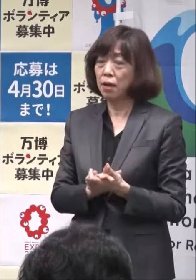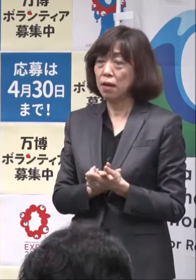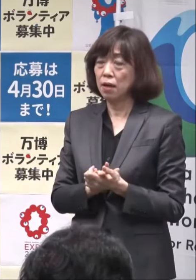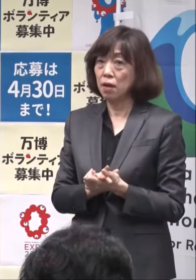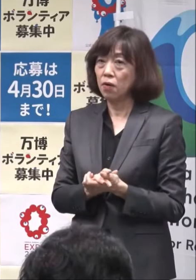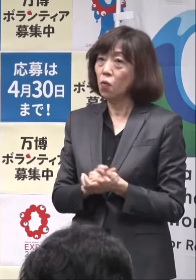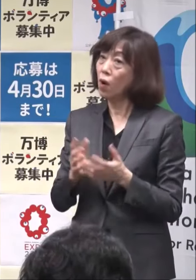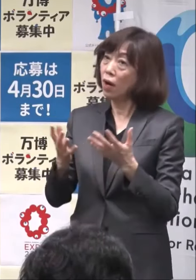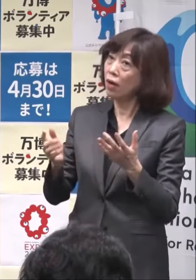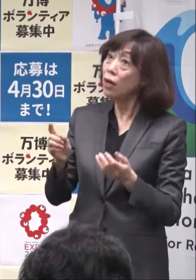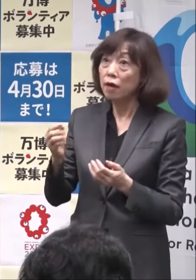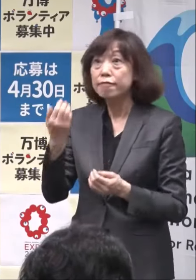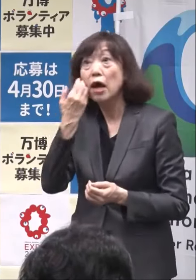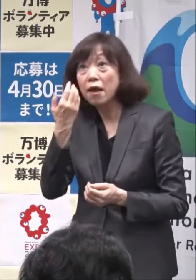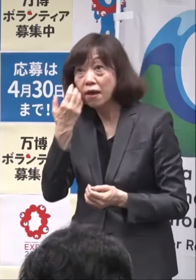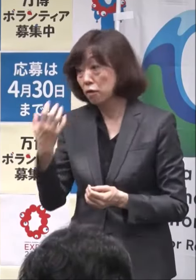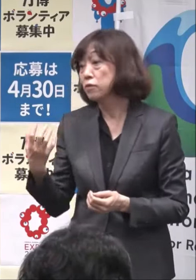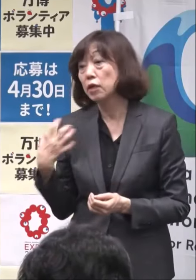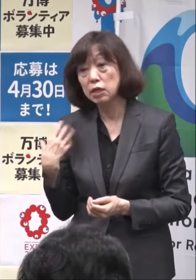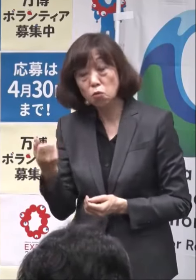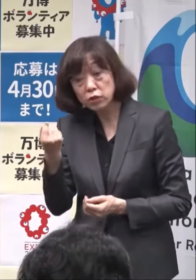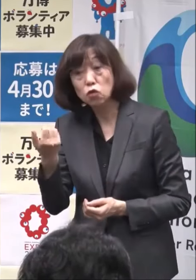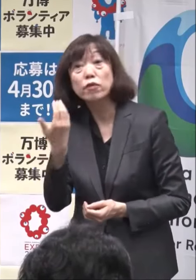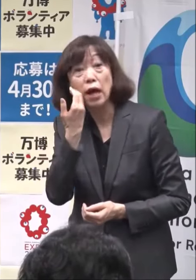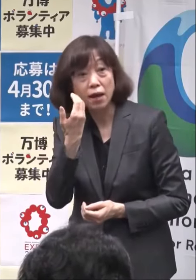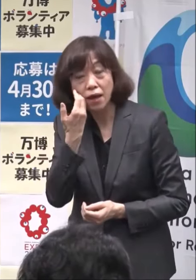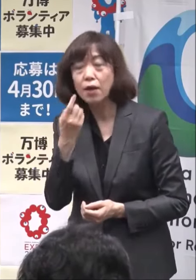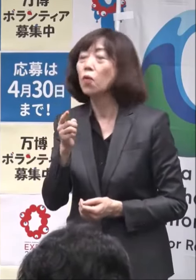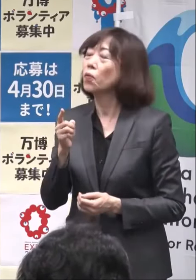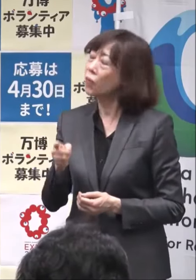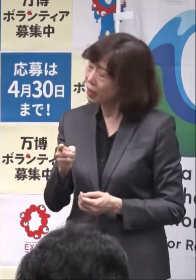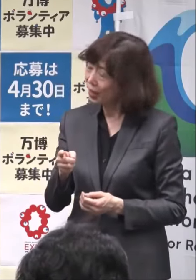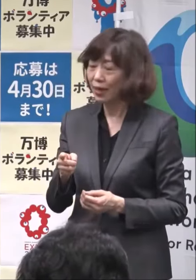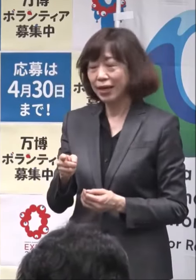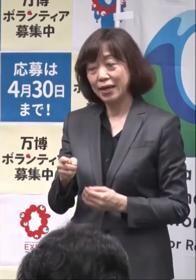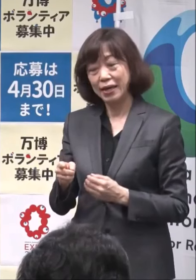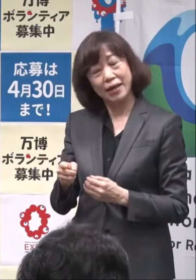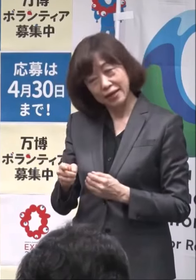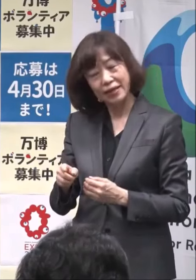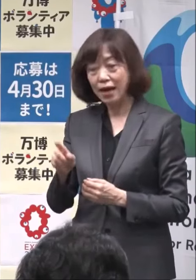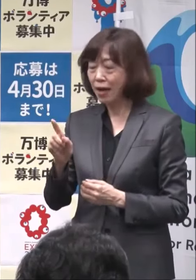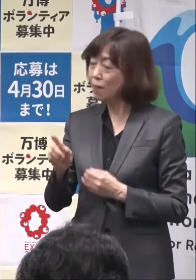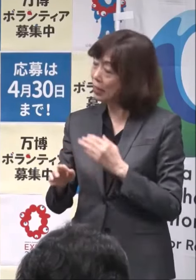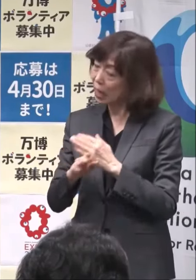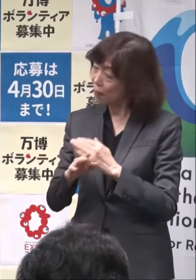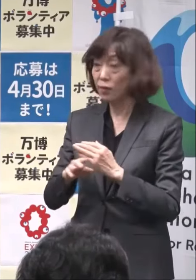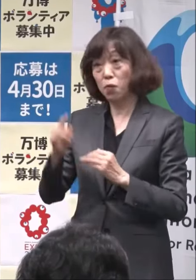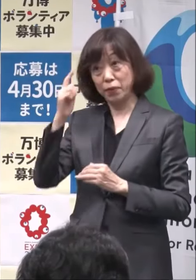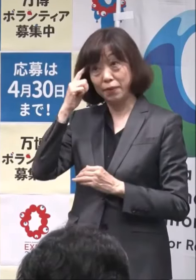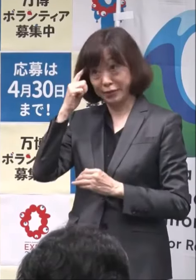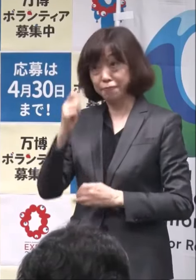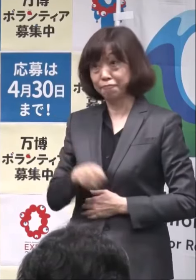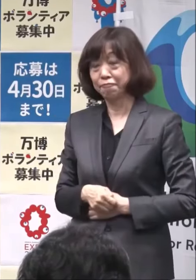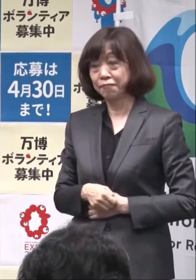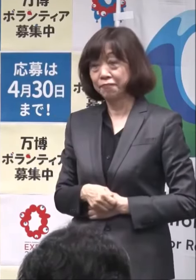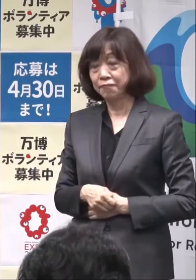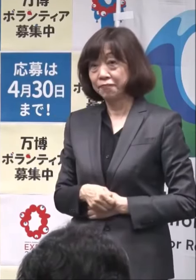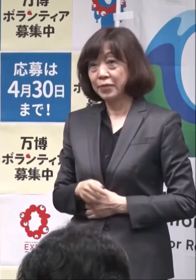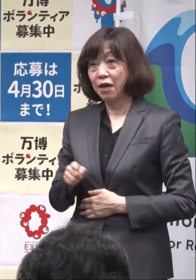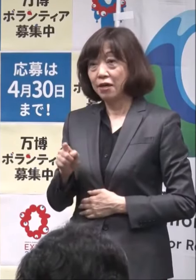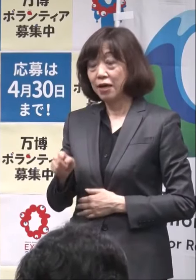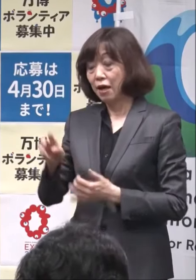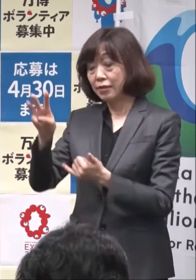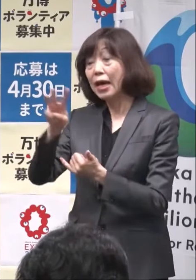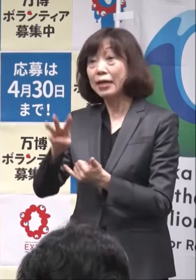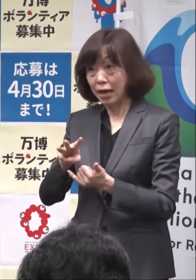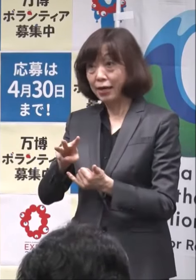ふわっとした中で誰が責任取んねんみたいな感じのはやめた方がいいと思ってますので、そういった意味では例えばこの災害